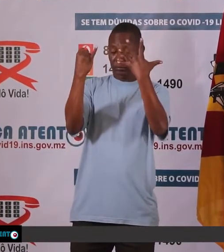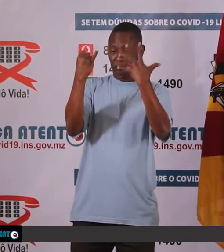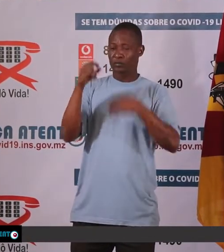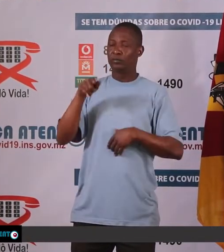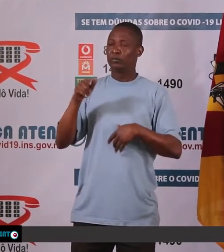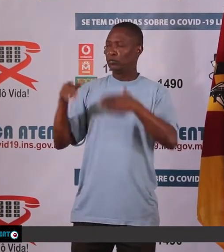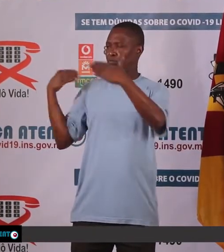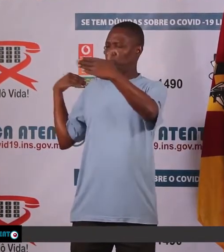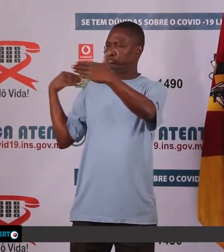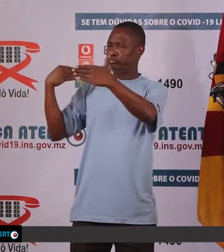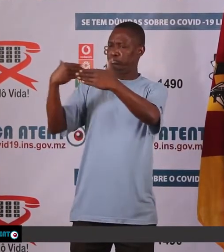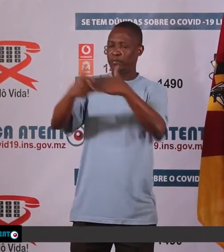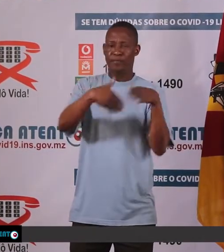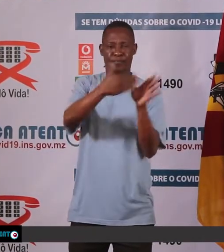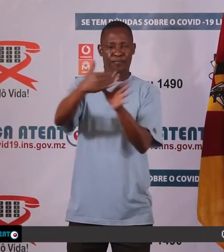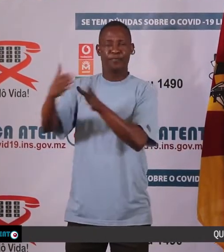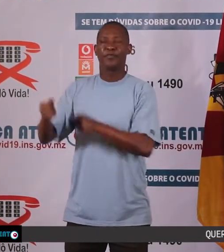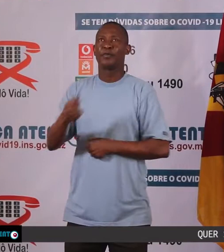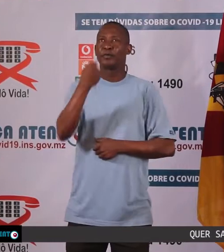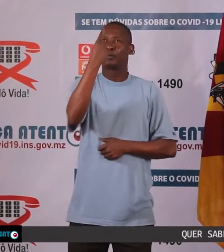um cumulativo de